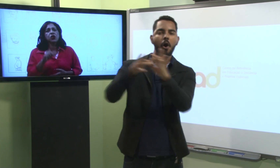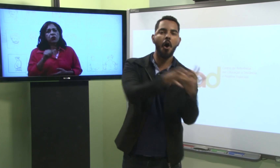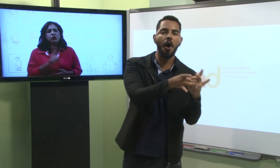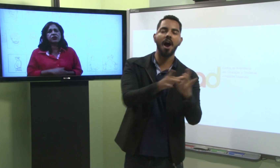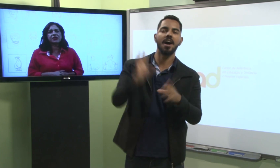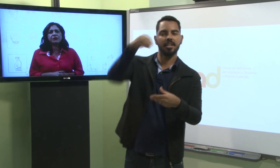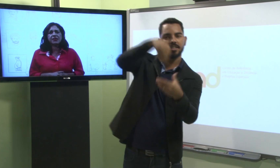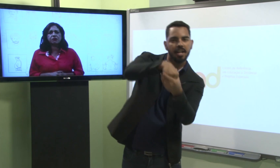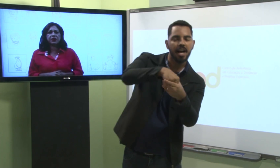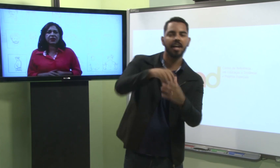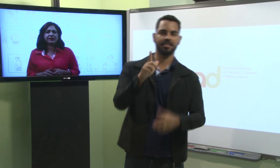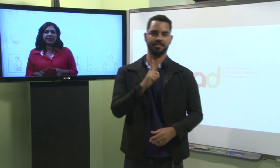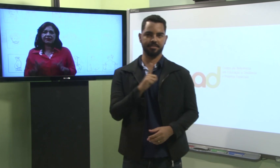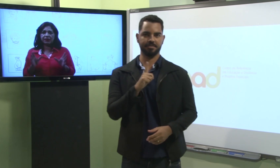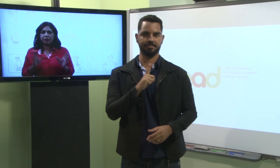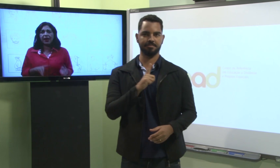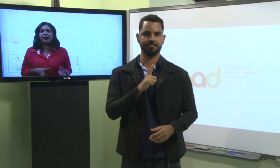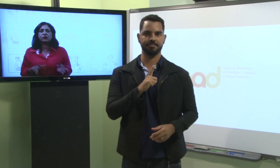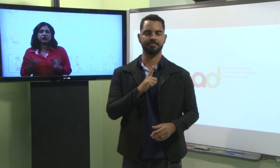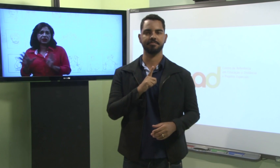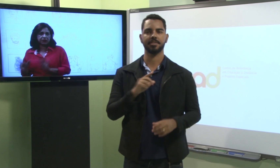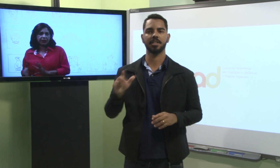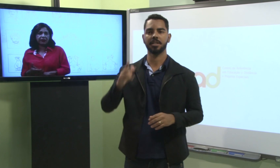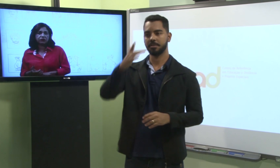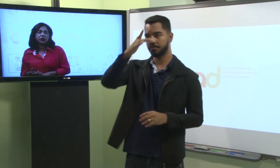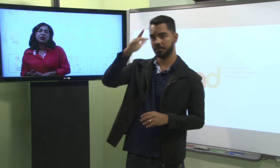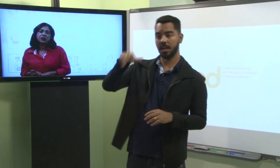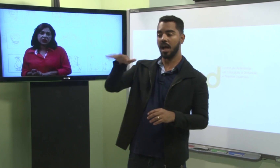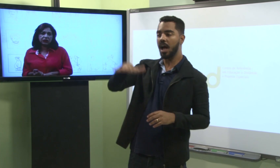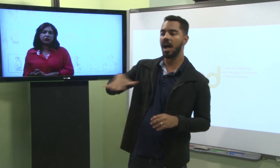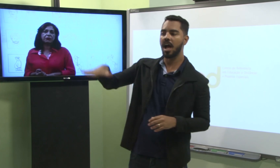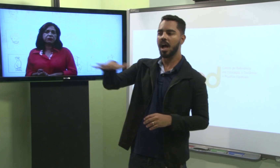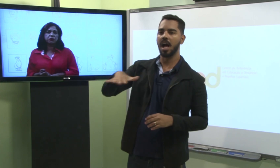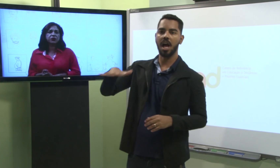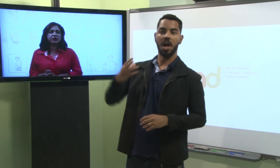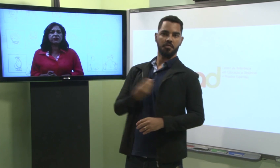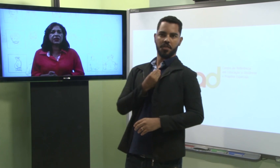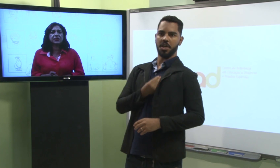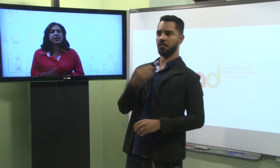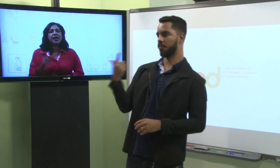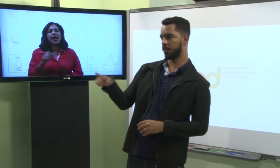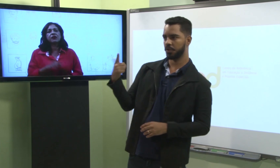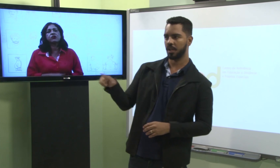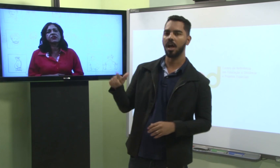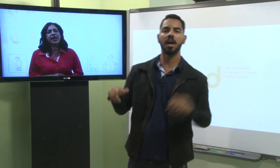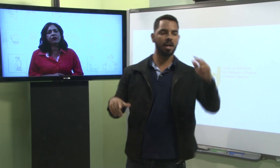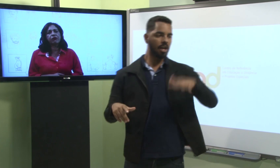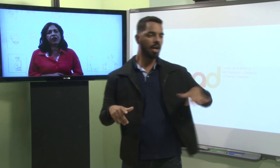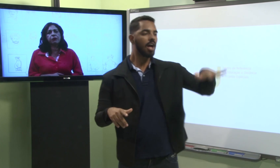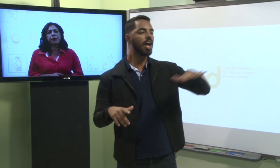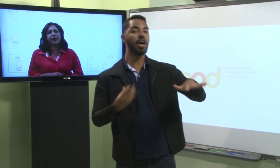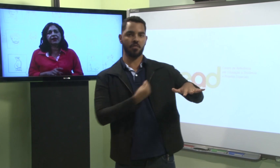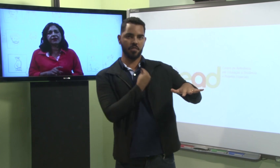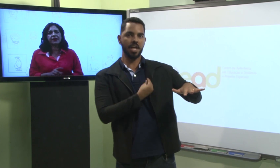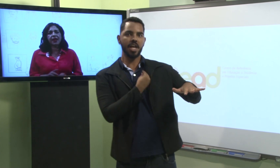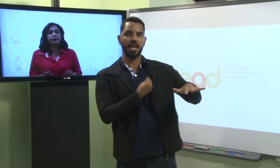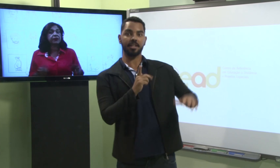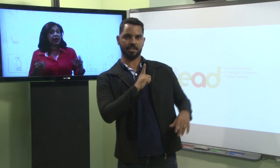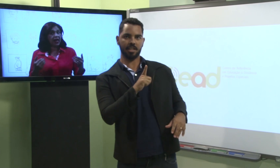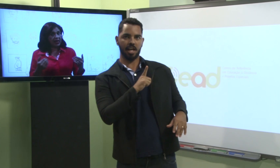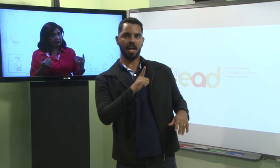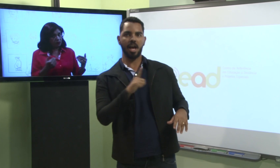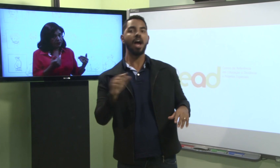referente quando dizemos a respeito a seres animados e inanimados, sendo também por muitas vezes associado ao verbo para